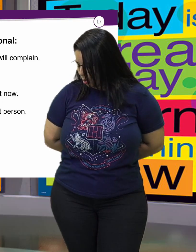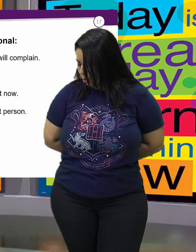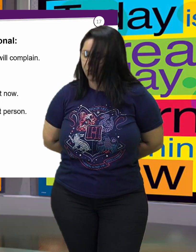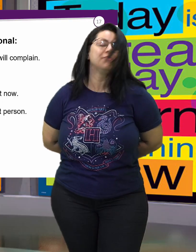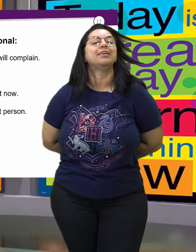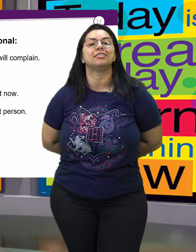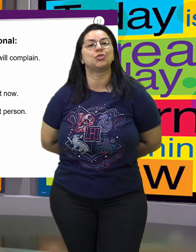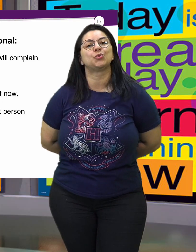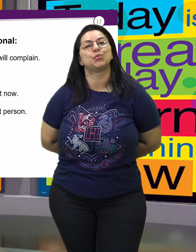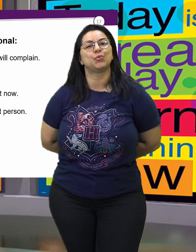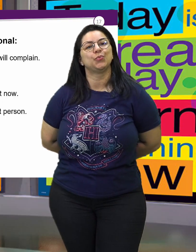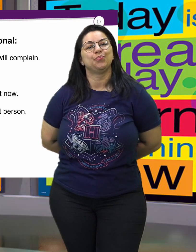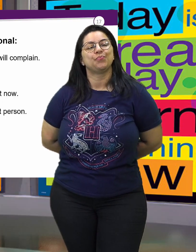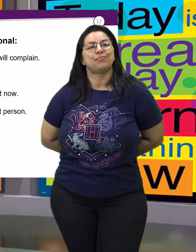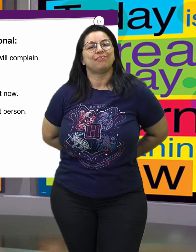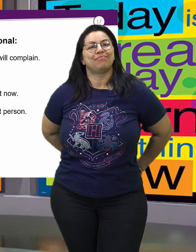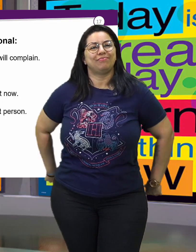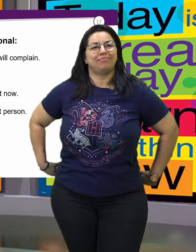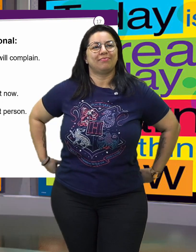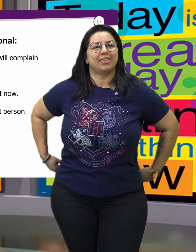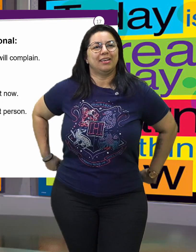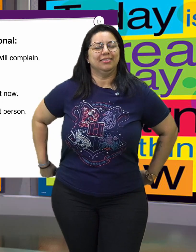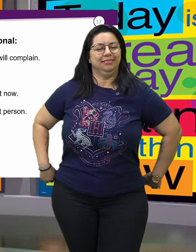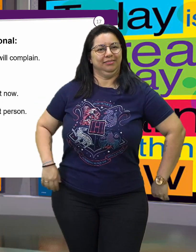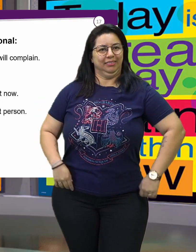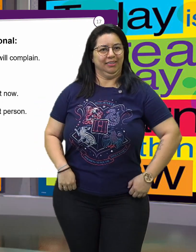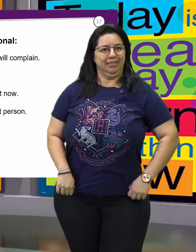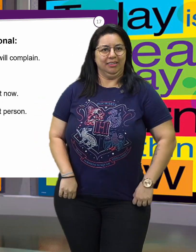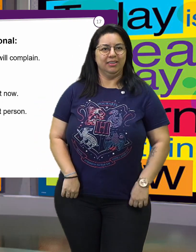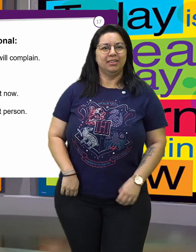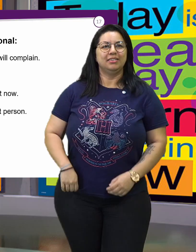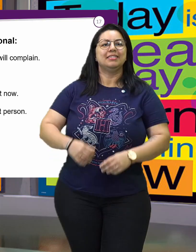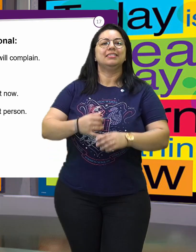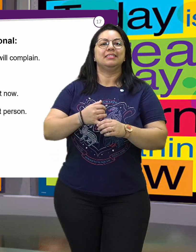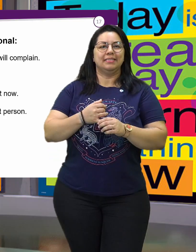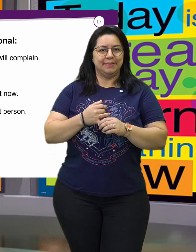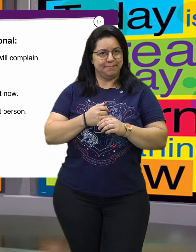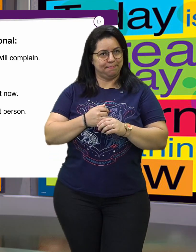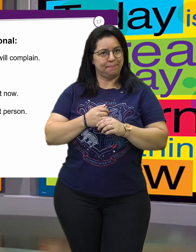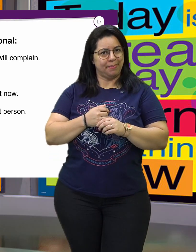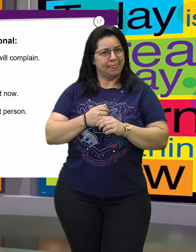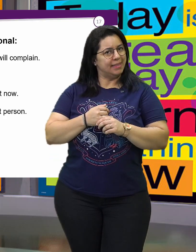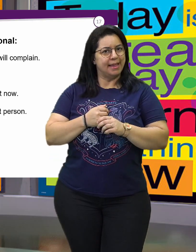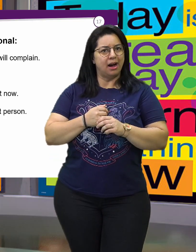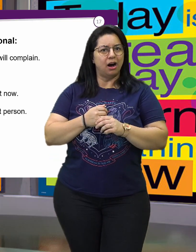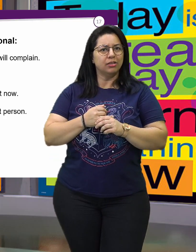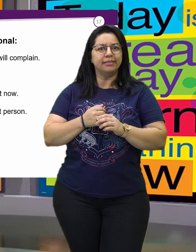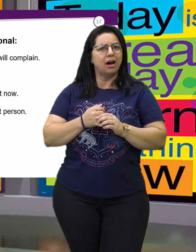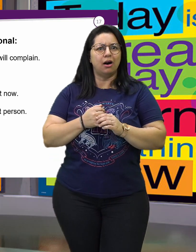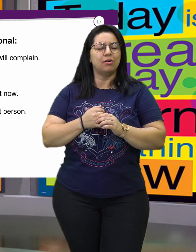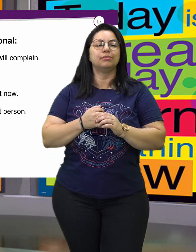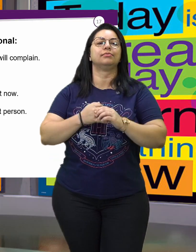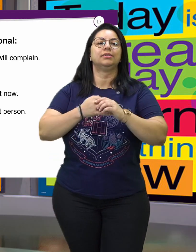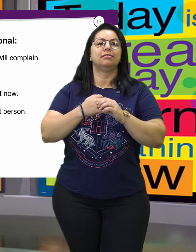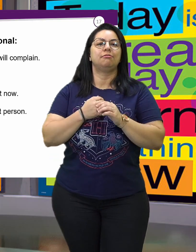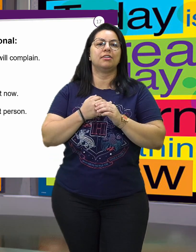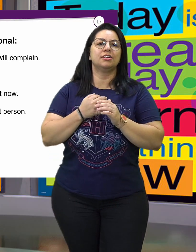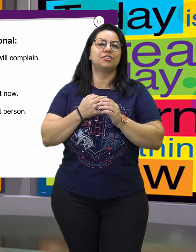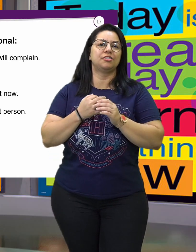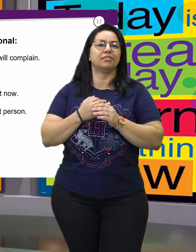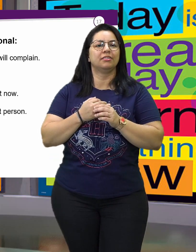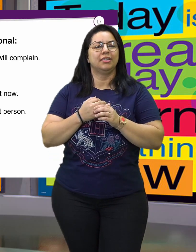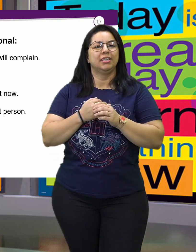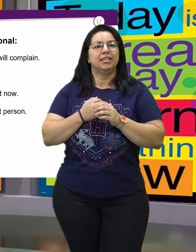Irá reclamar. Então, aí, a gente tem aqui uma second conditional. É isso? Não, isso aqui é não. First